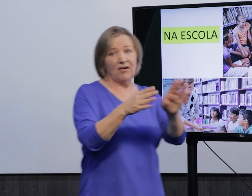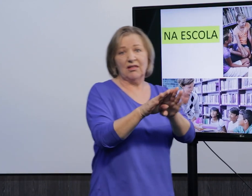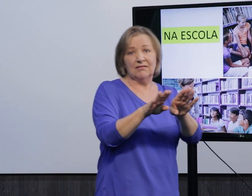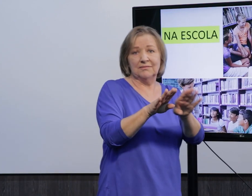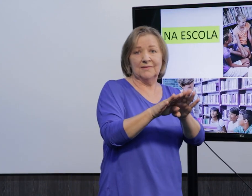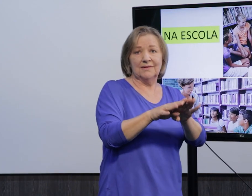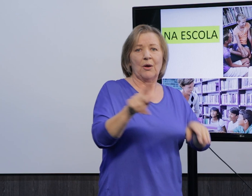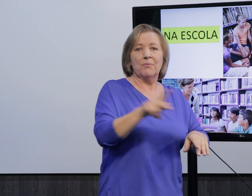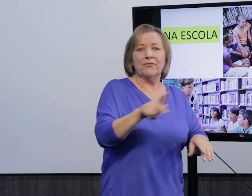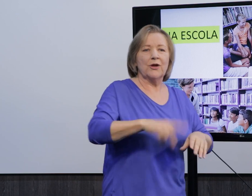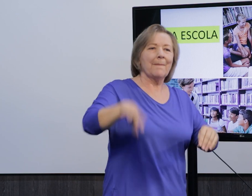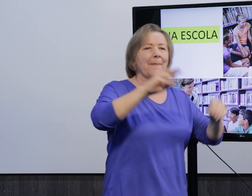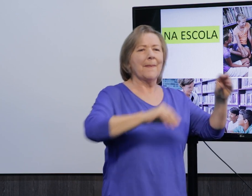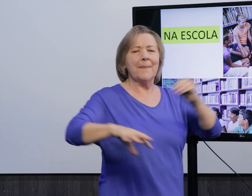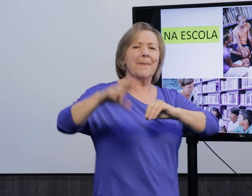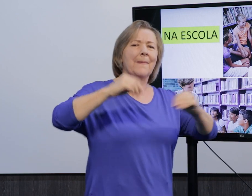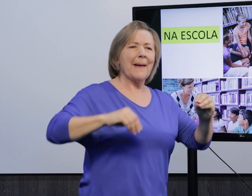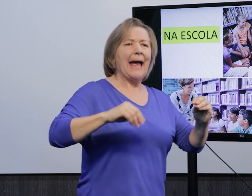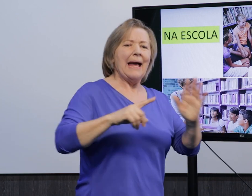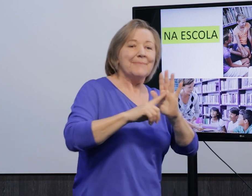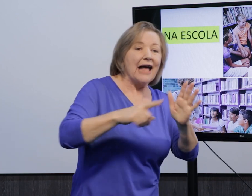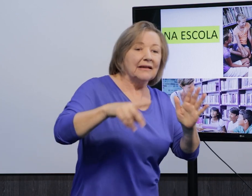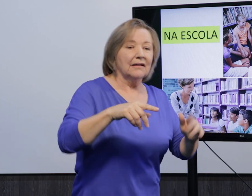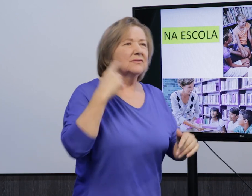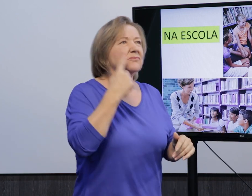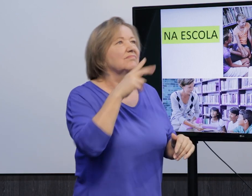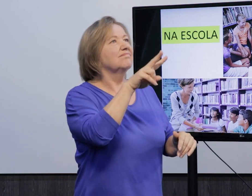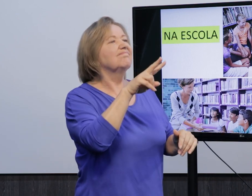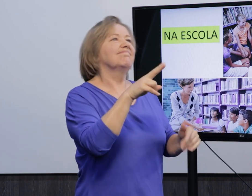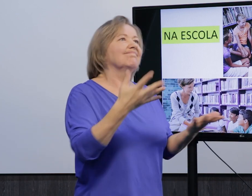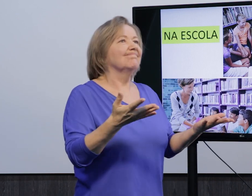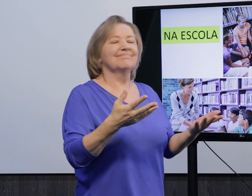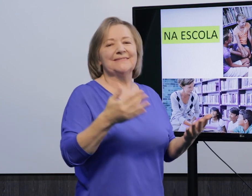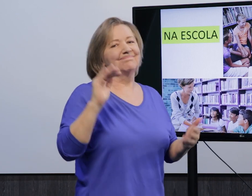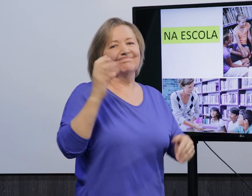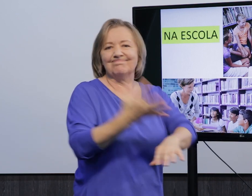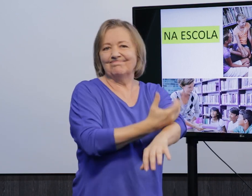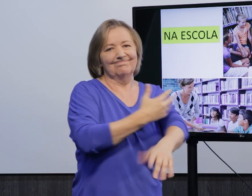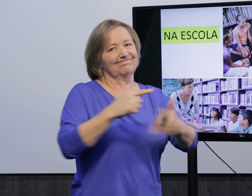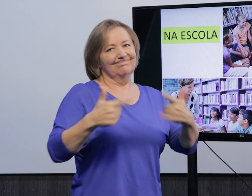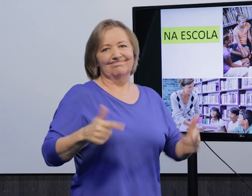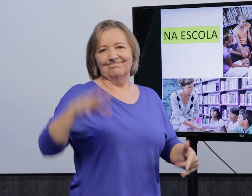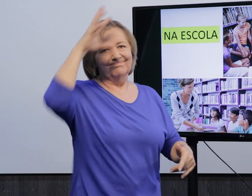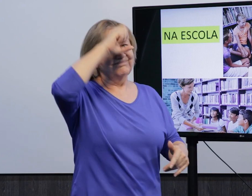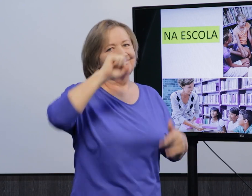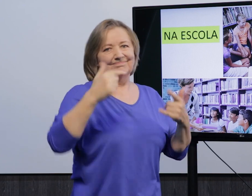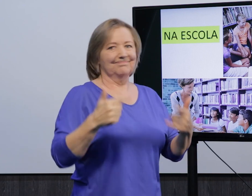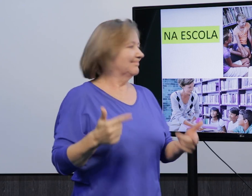na escola acontece a mesma coisa o professor falando demonstrando e o surdo né Sem compreender né sem